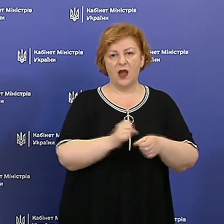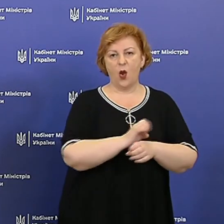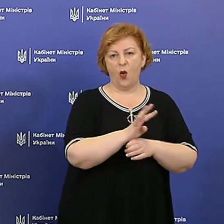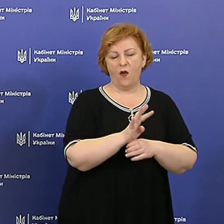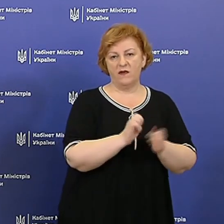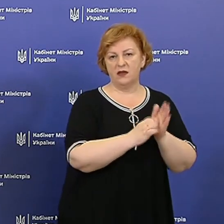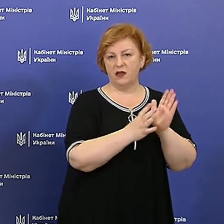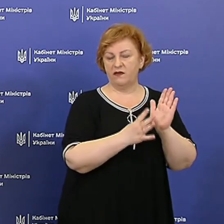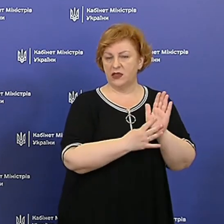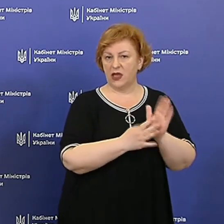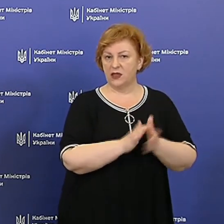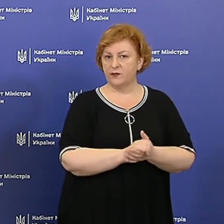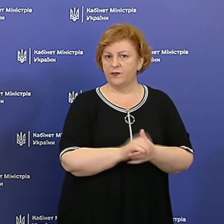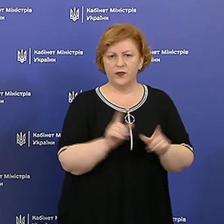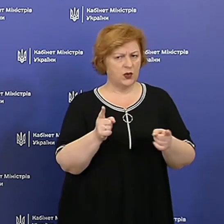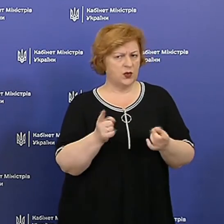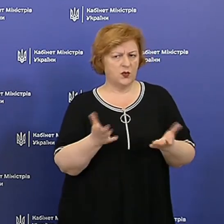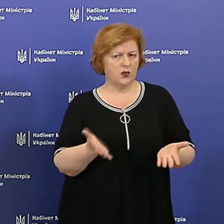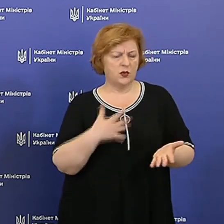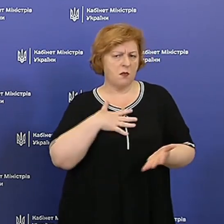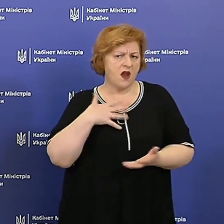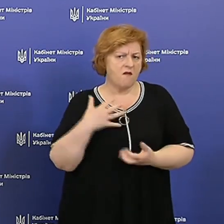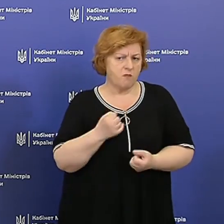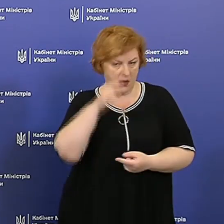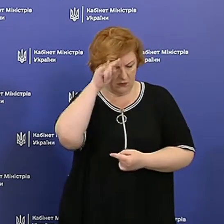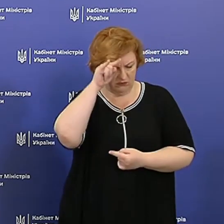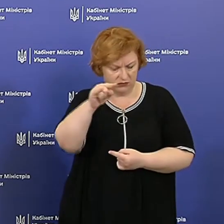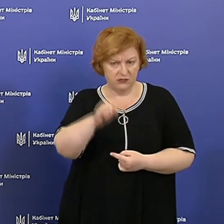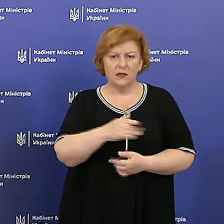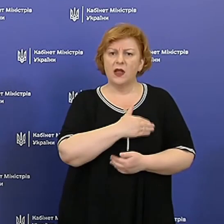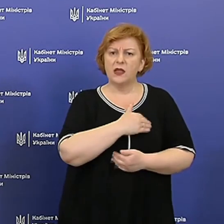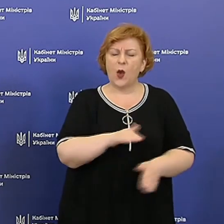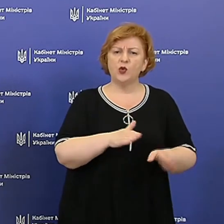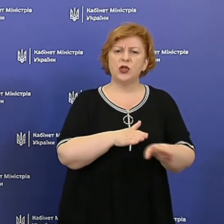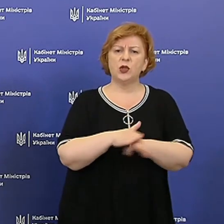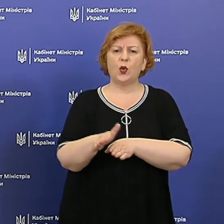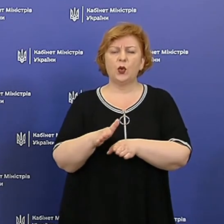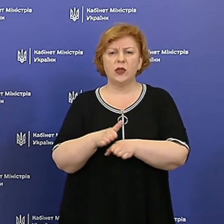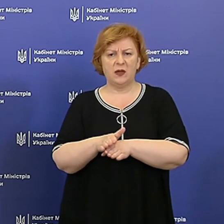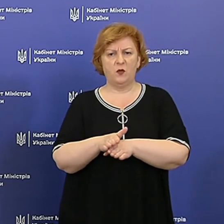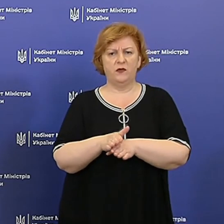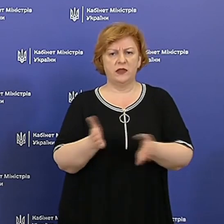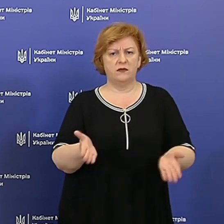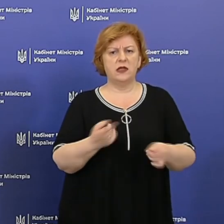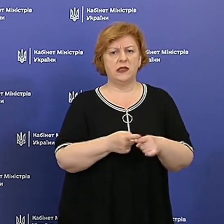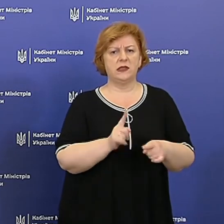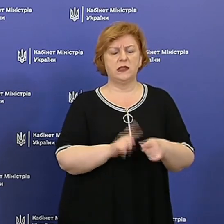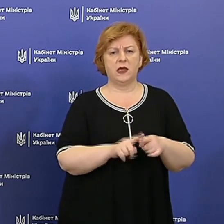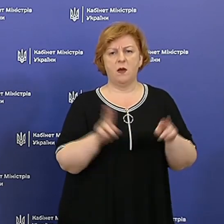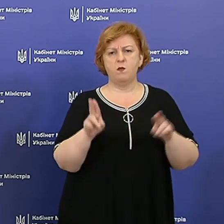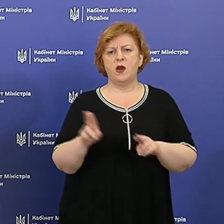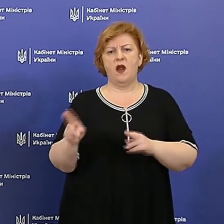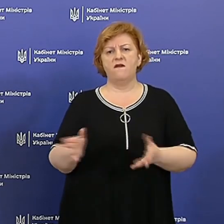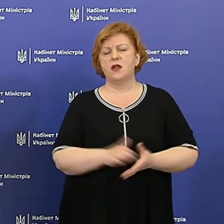COVID-19. Но чомусь ми вперто не хочемо дотримуватися цих правил.